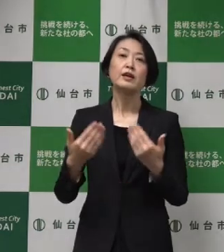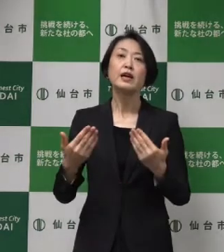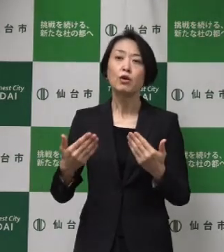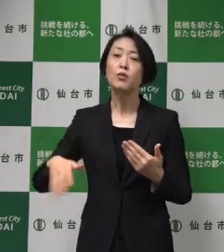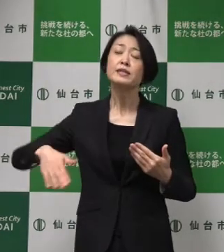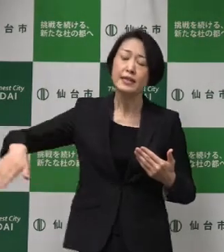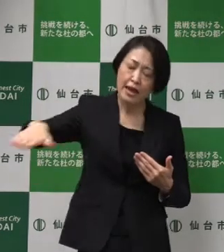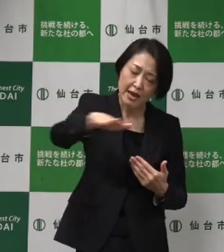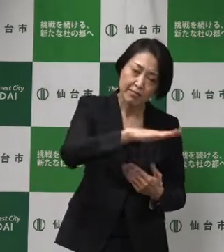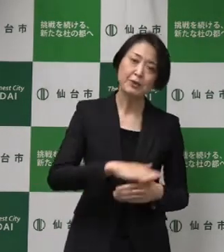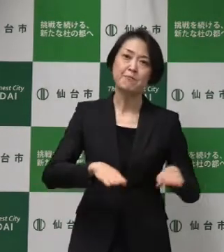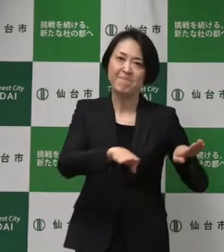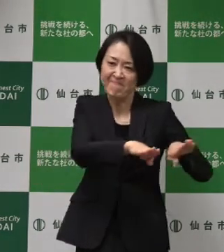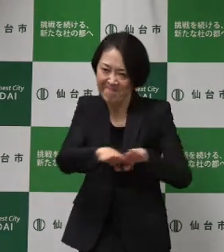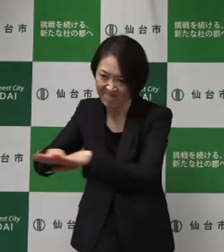ということになった場合、